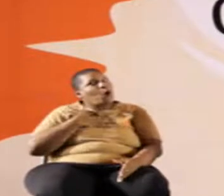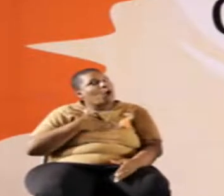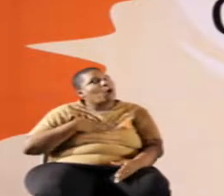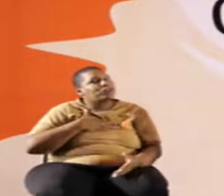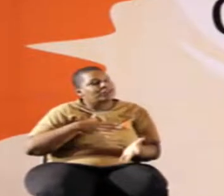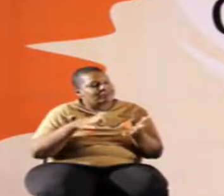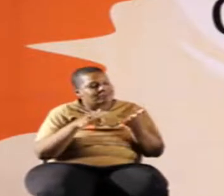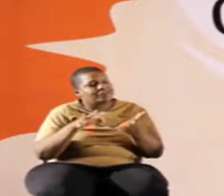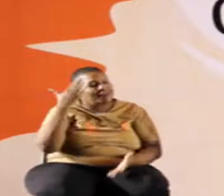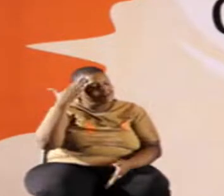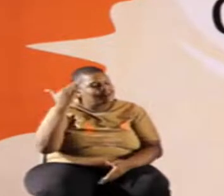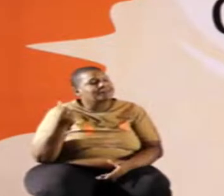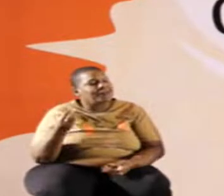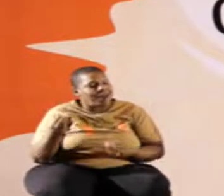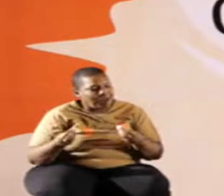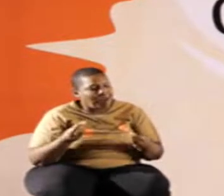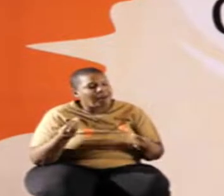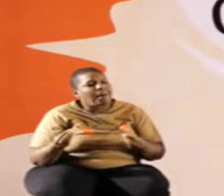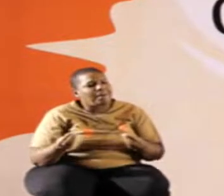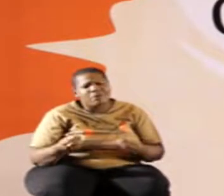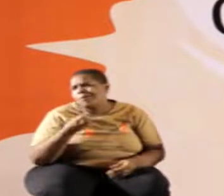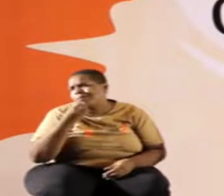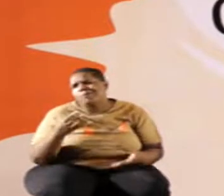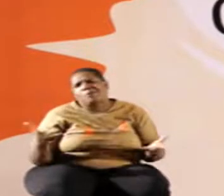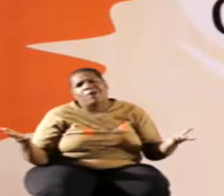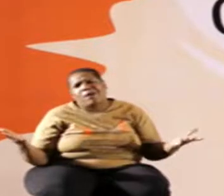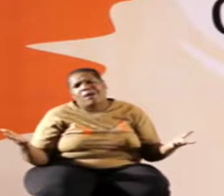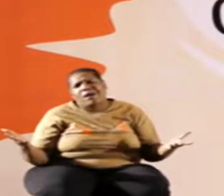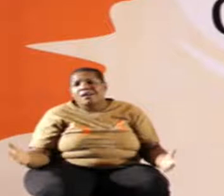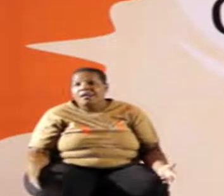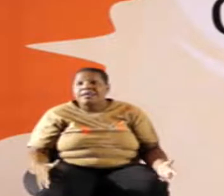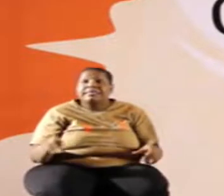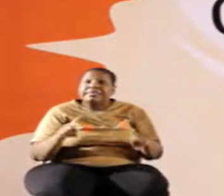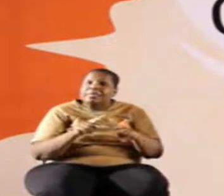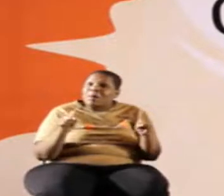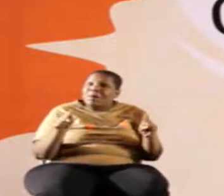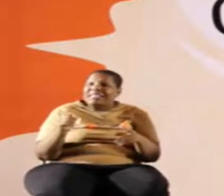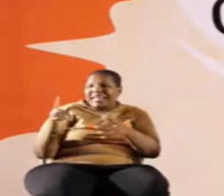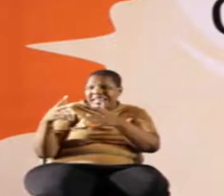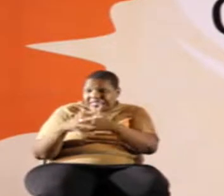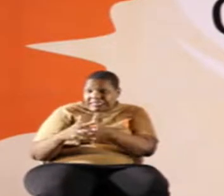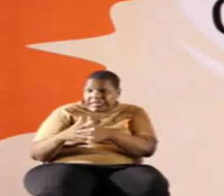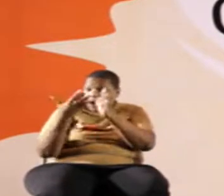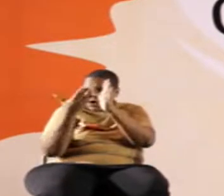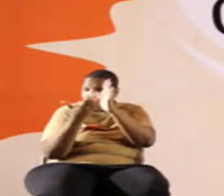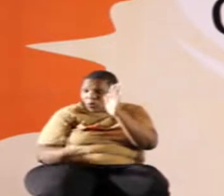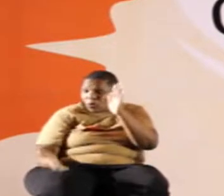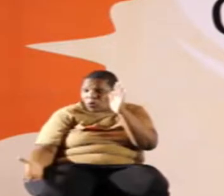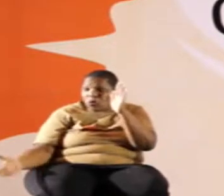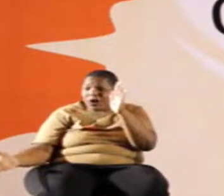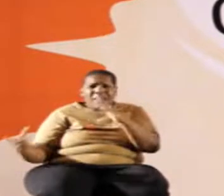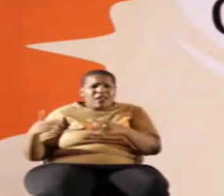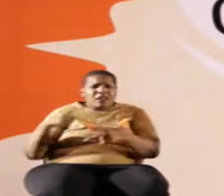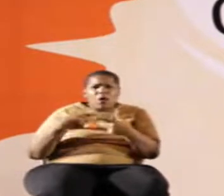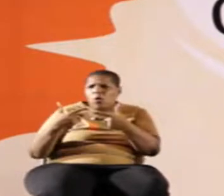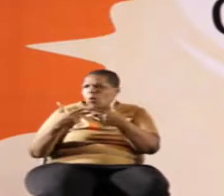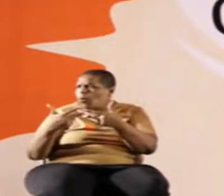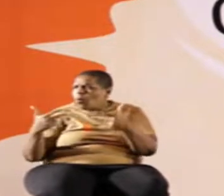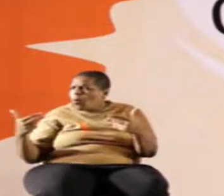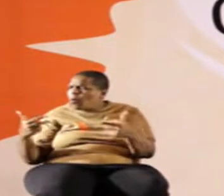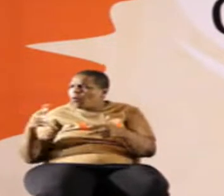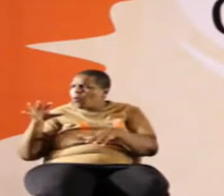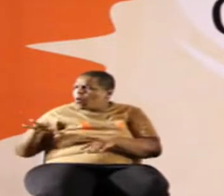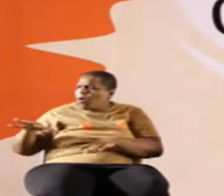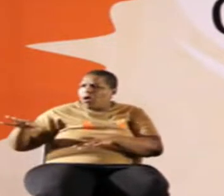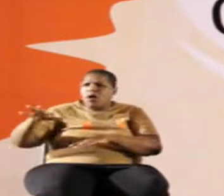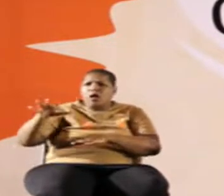samba, sabe como é que é, né? Samba é bom a beça e é complexo. É gigantesco. Tem muitas coisas no universo